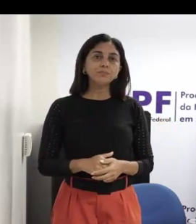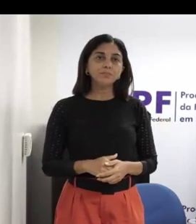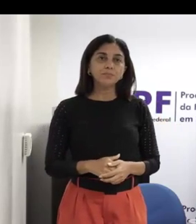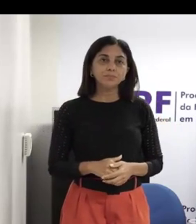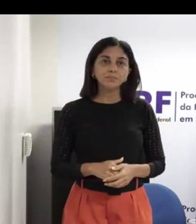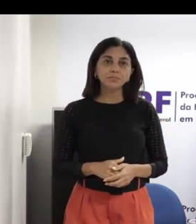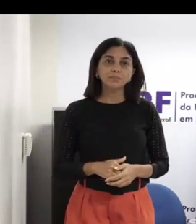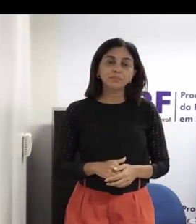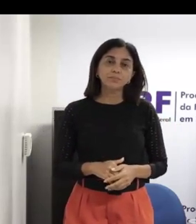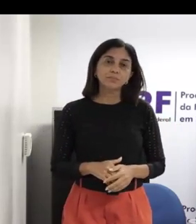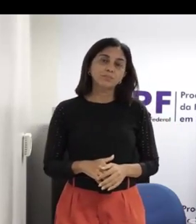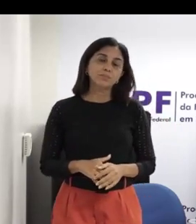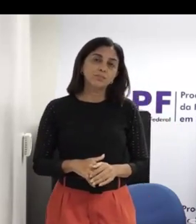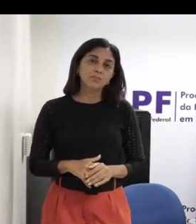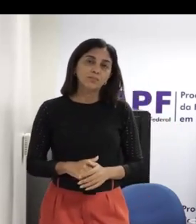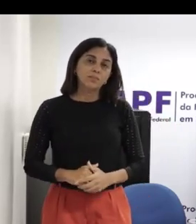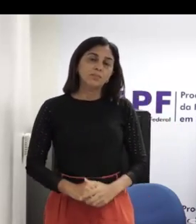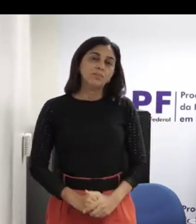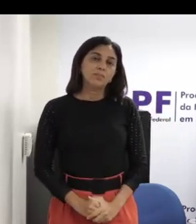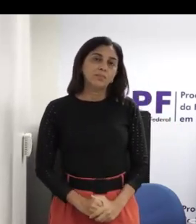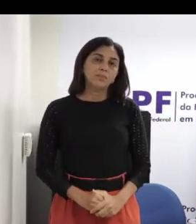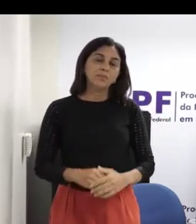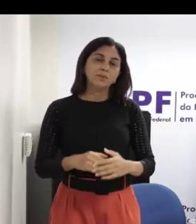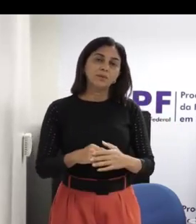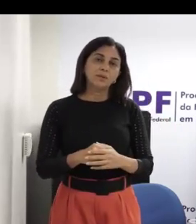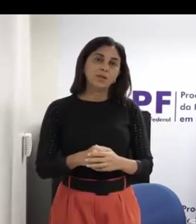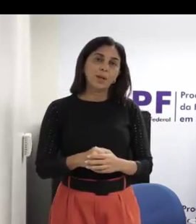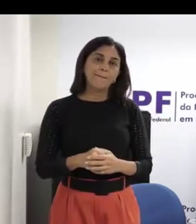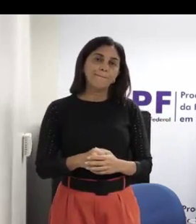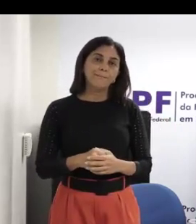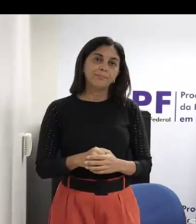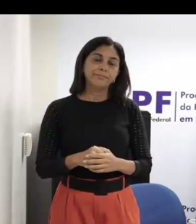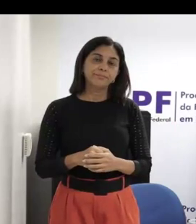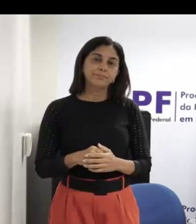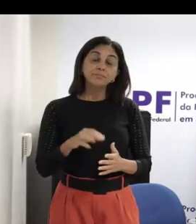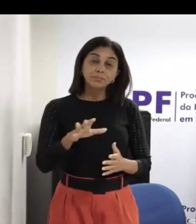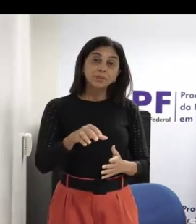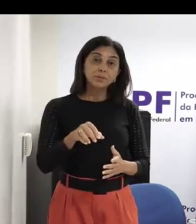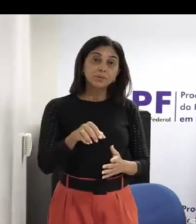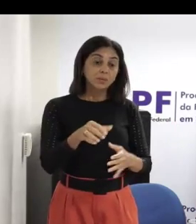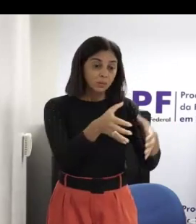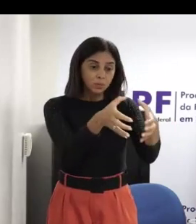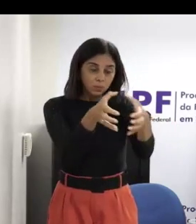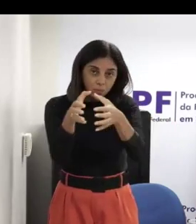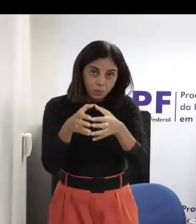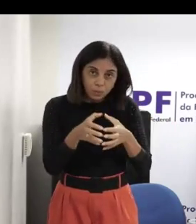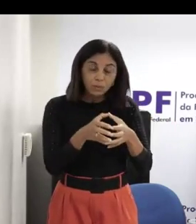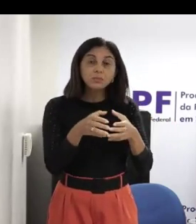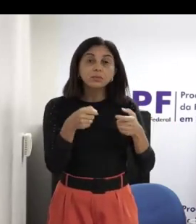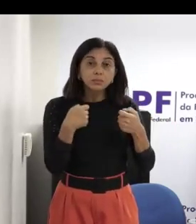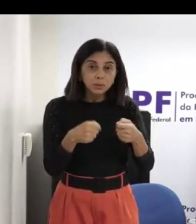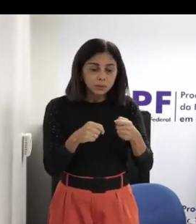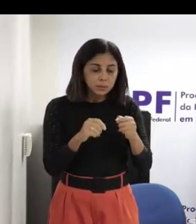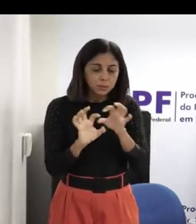profissionais tiverem quanto mais nós trabalharmos em rede mais nós trabalharmos em parceria quando mais nós entendermos que é uma